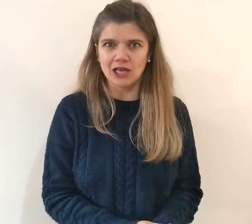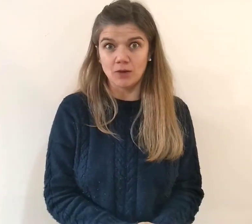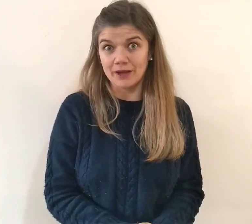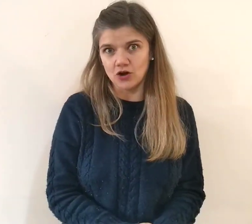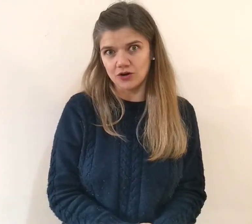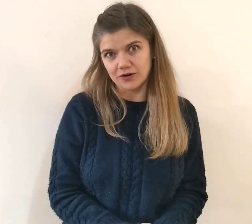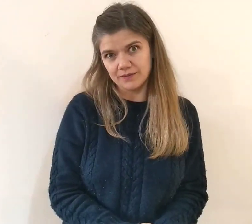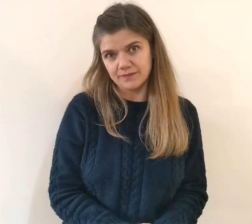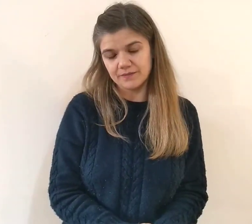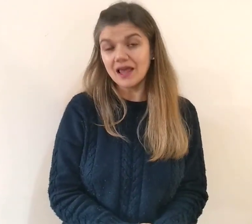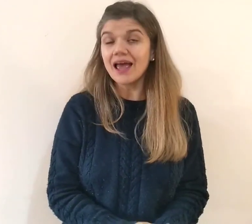lo peor.